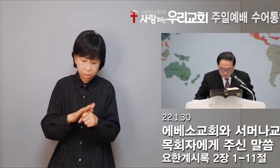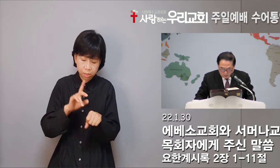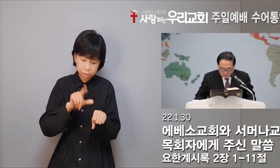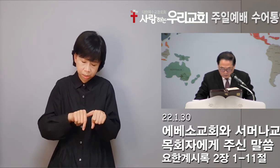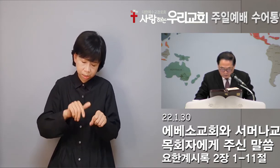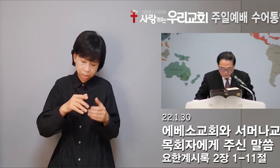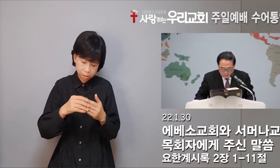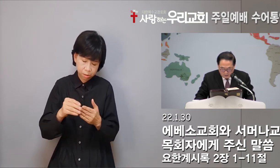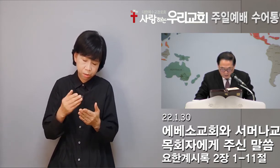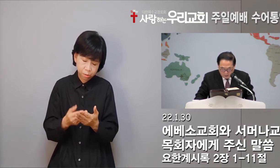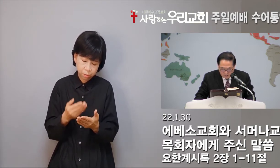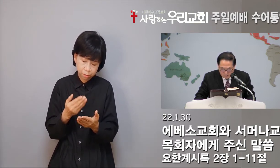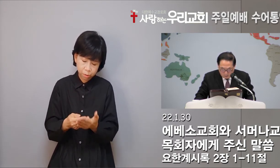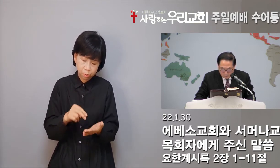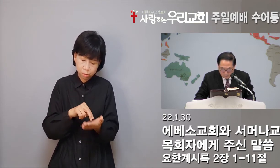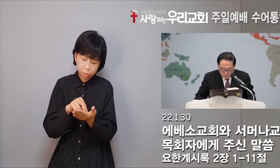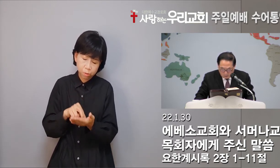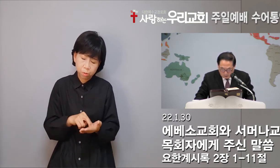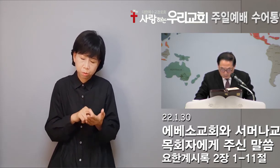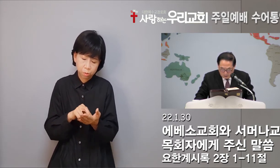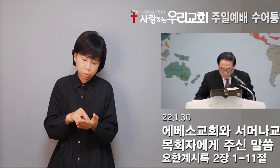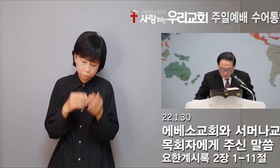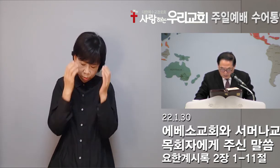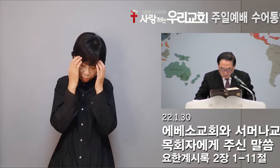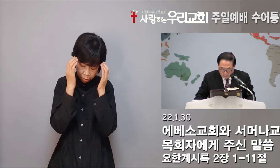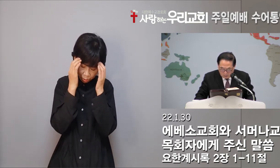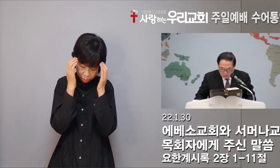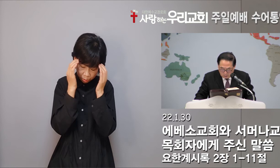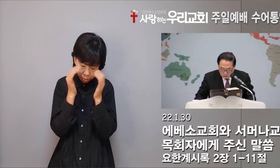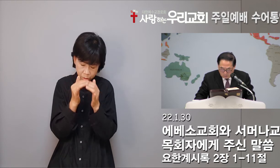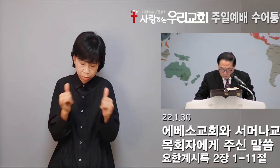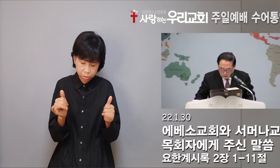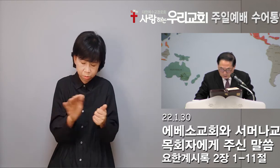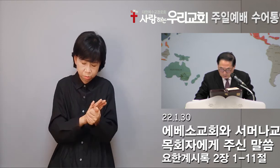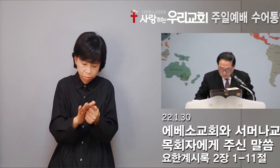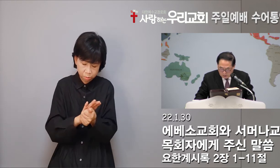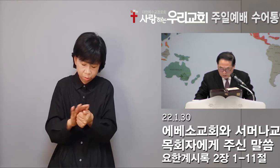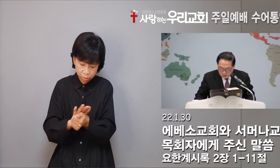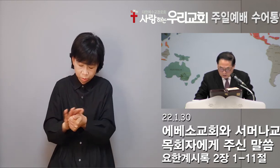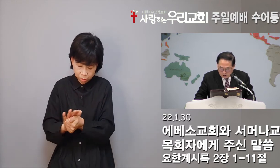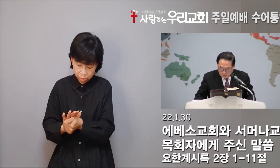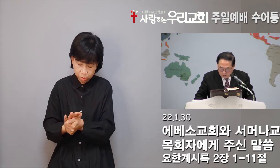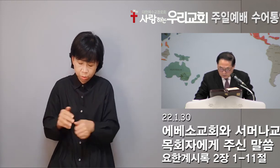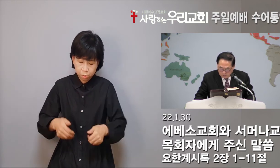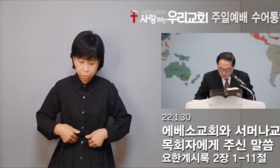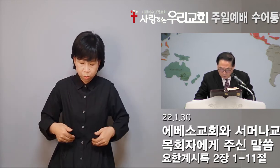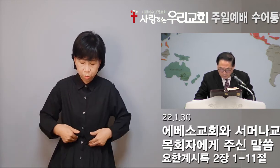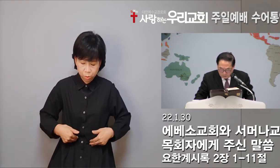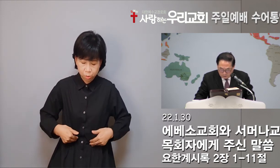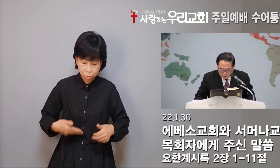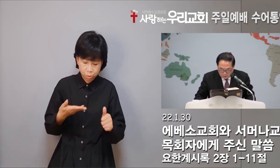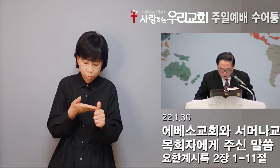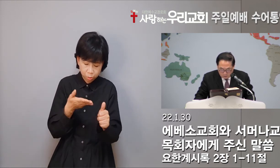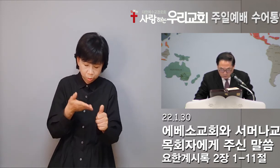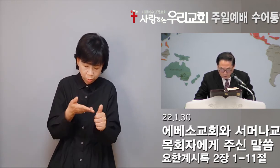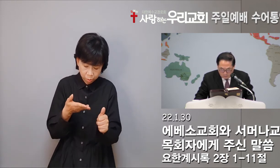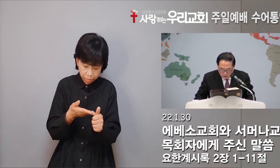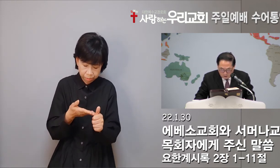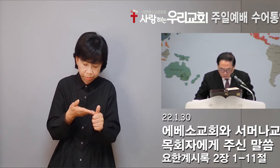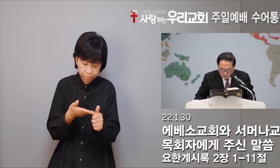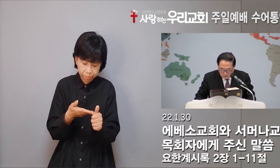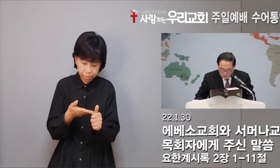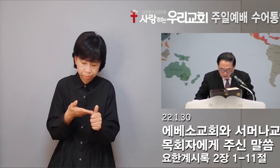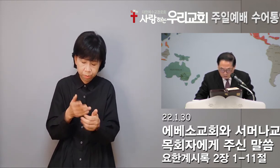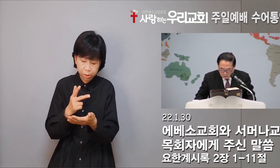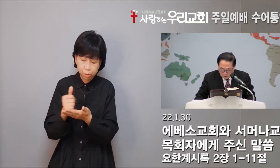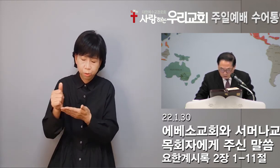하여 주시옵소서. 외롭고 고통 가운데 있는 이웃을 돌보게 하시고 그들의 필요를 공급할 수 있도록 우리의